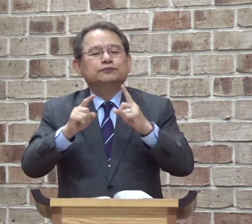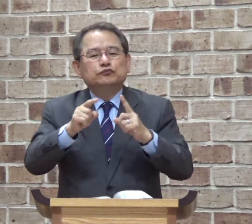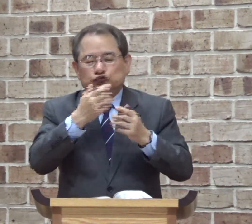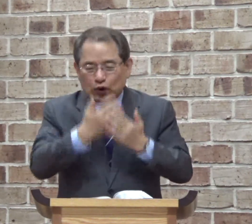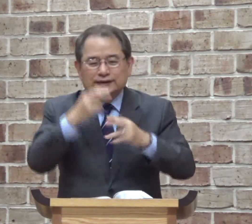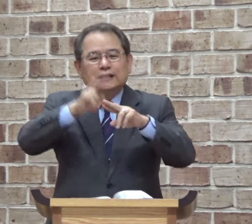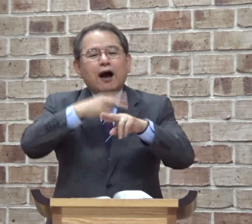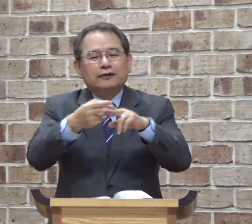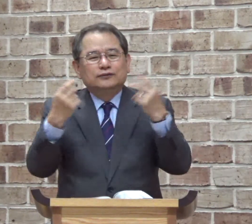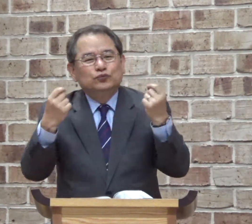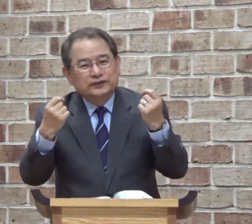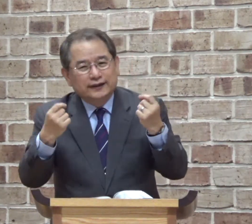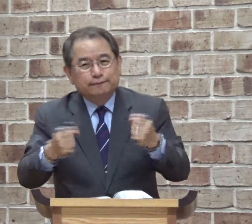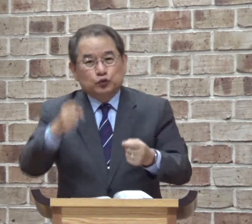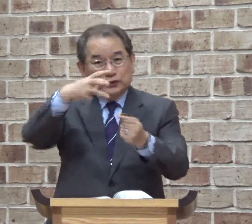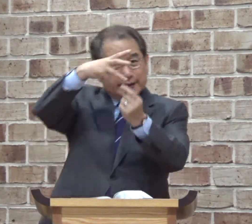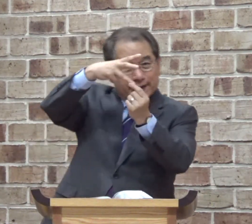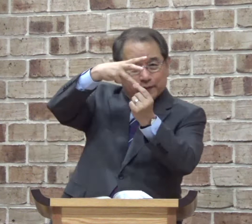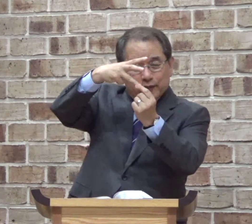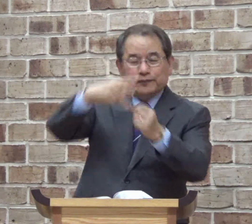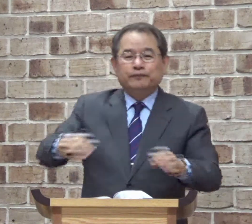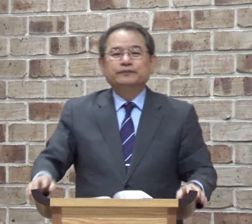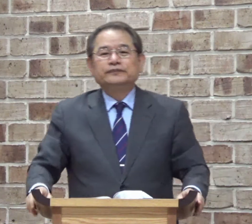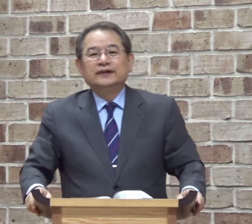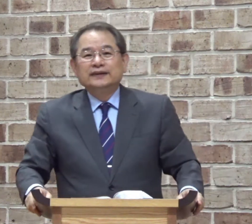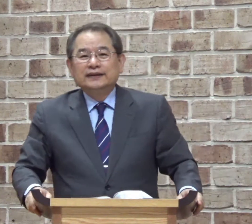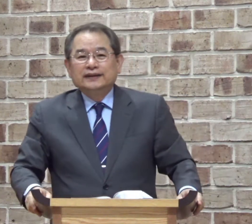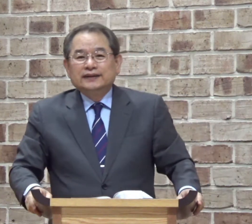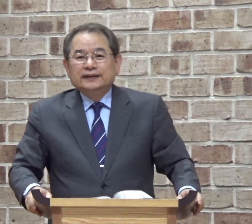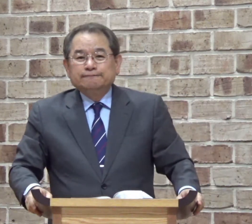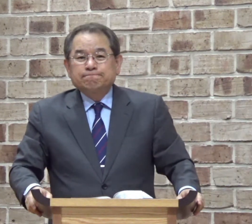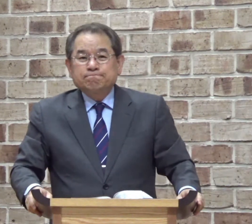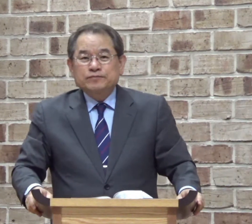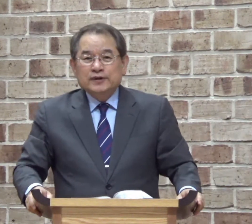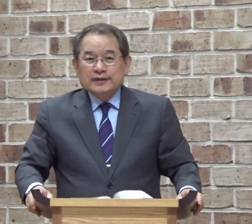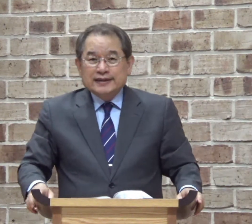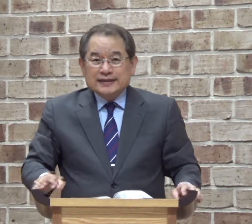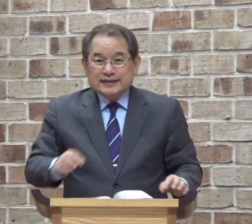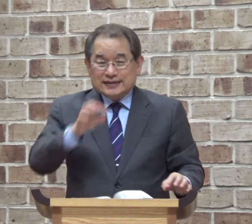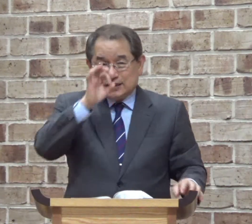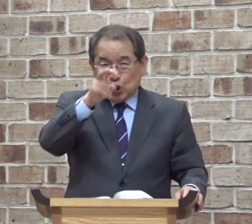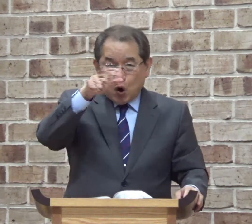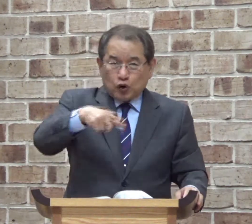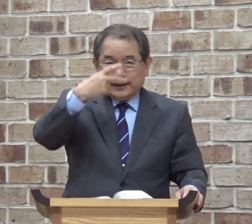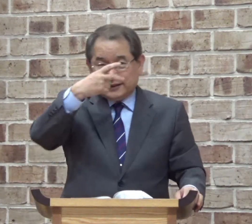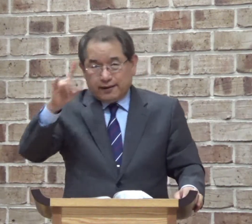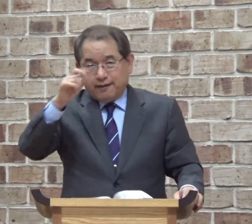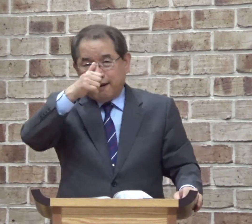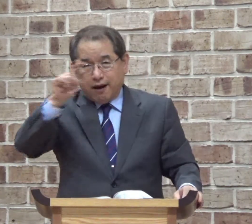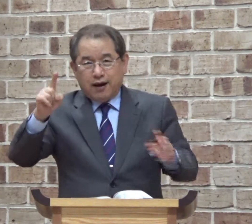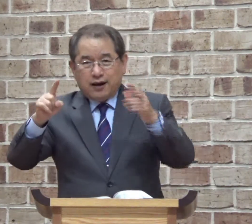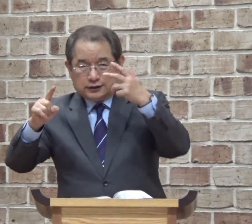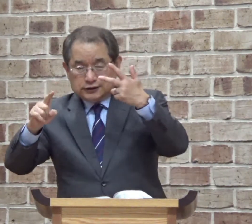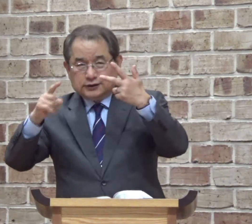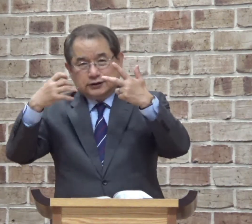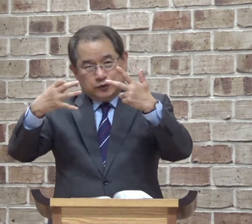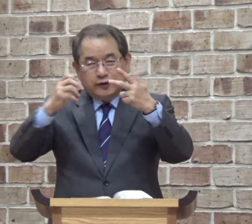겸손의 유익 세 번째는 역대하 7장 14절 말씀에 내 이름으로 일컫는 내